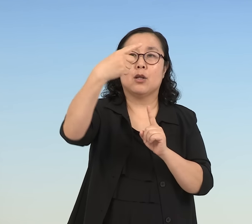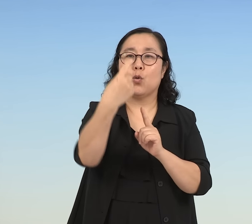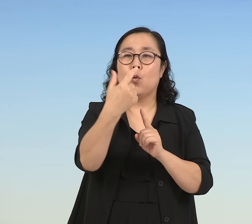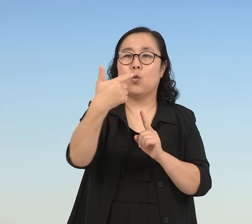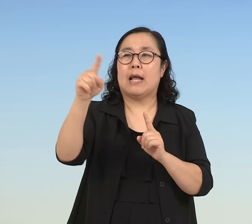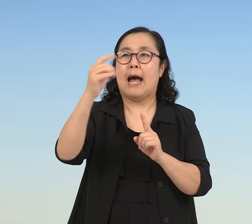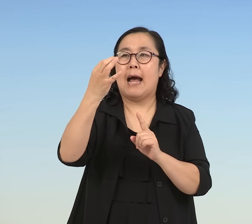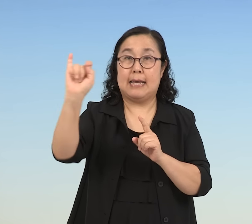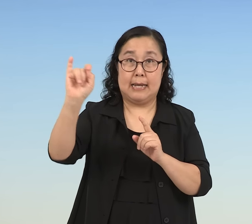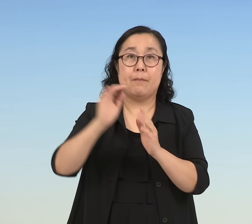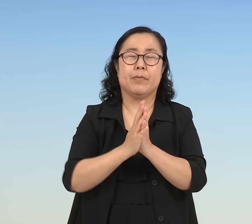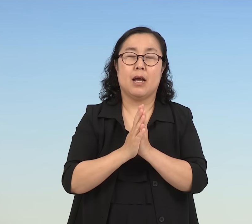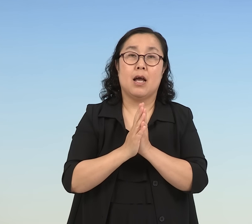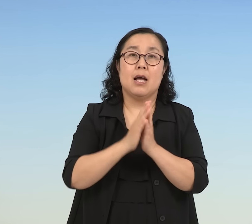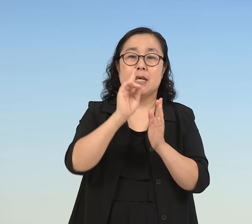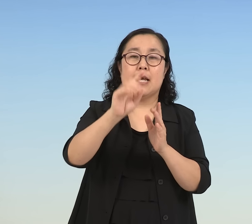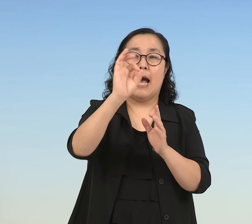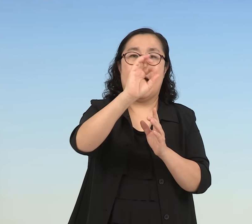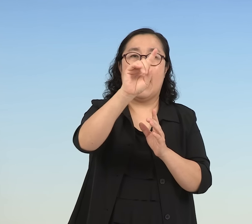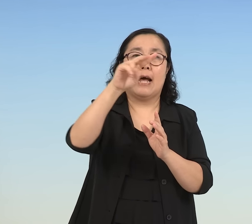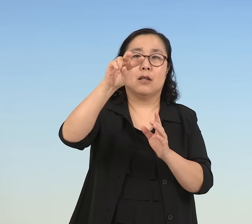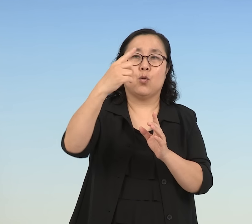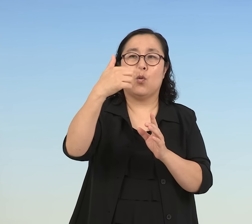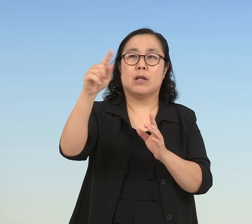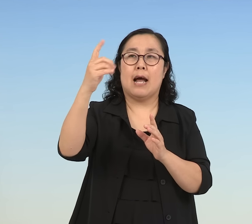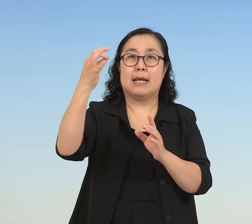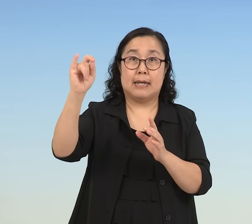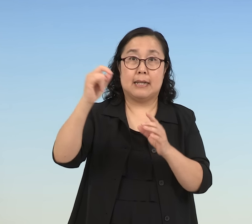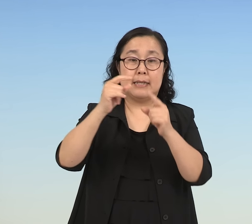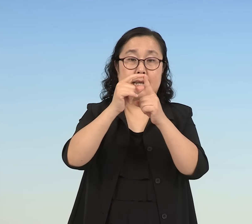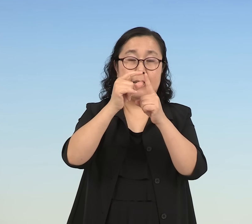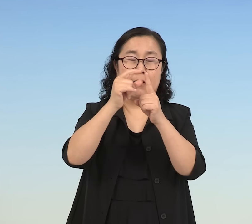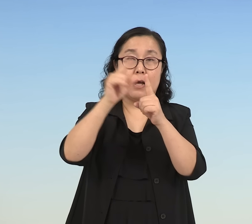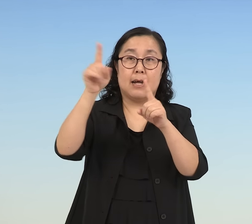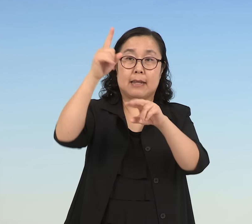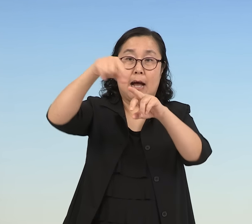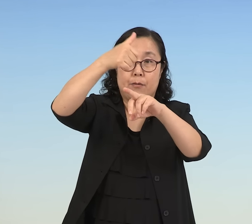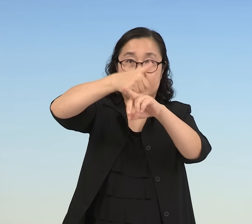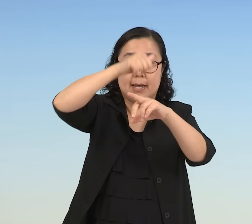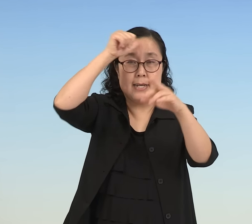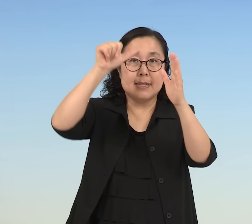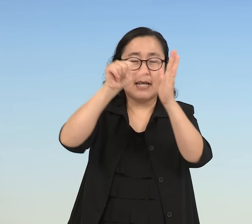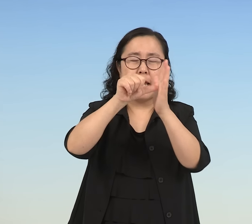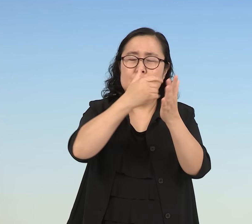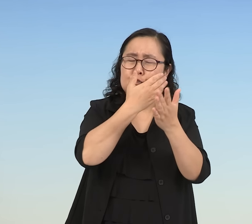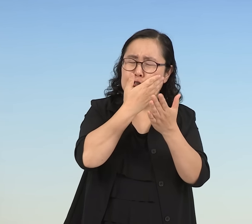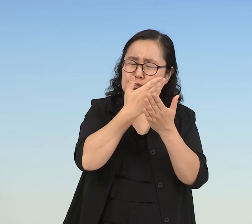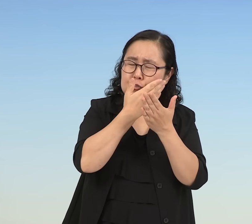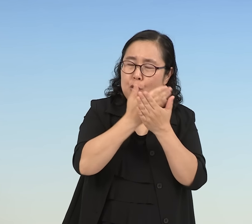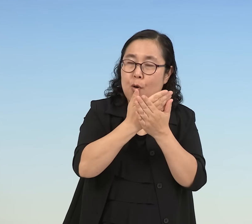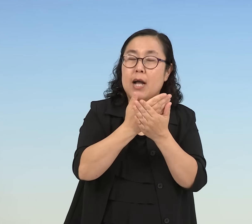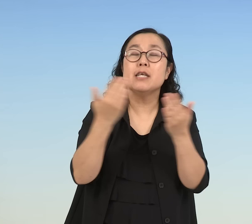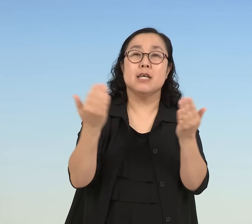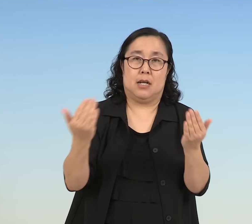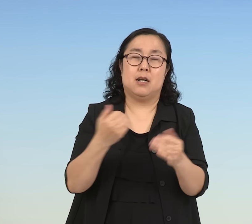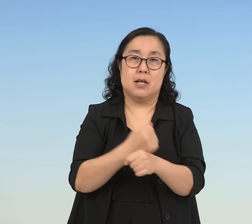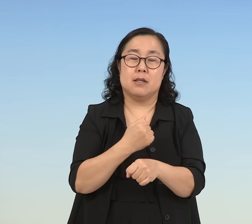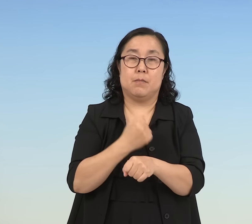단어인데요, 저는 이 아도나이라는 이 단어가 다윗 일생에 얼마나 중요한 역할을 했는지 잘 알 것 같습니다.